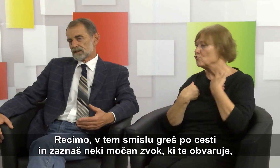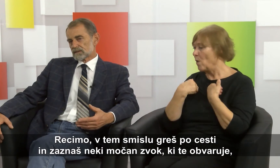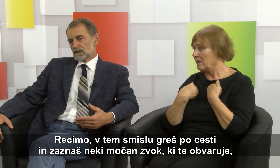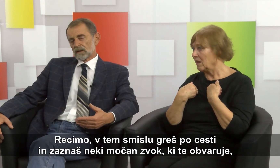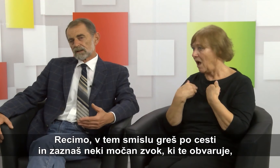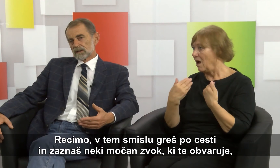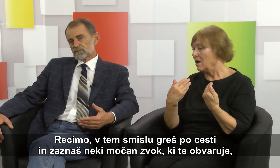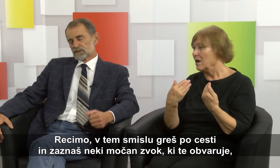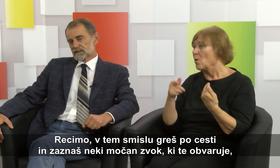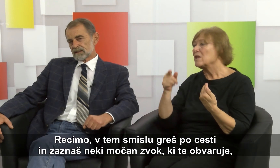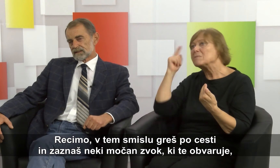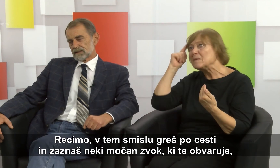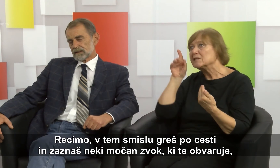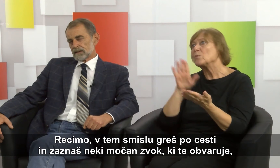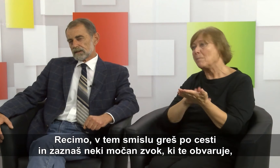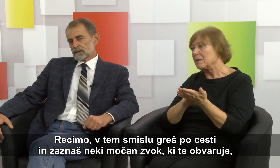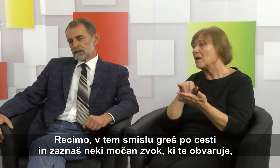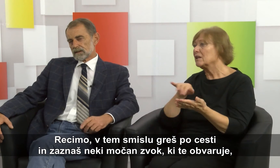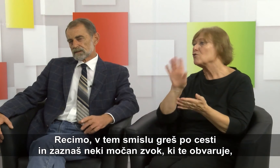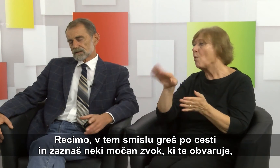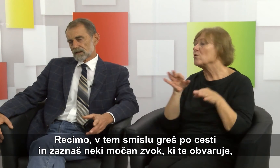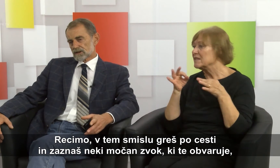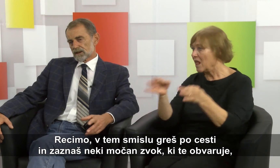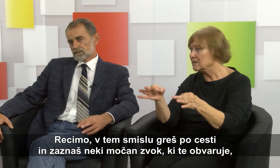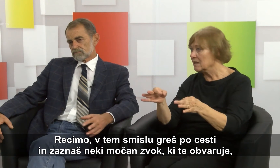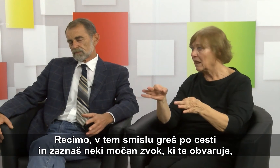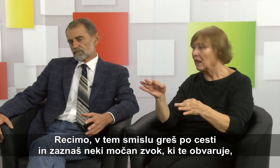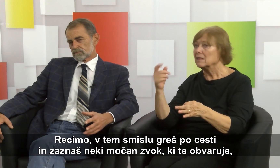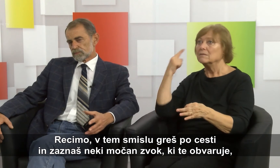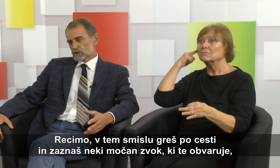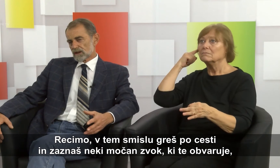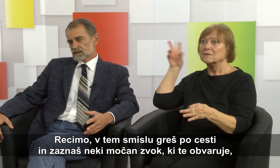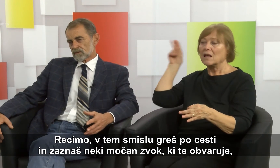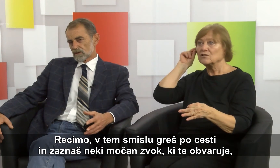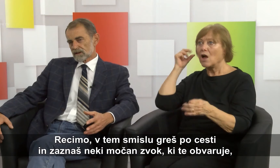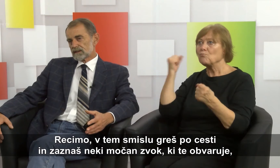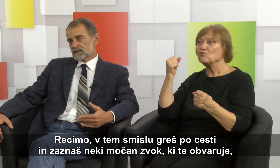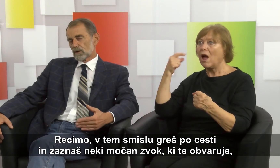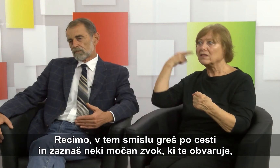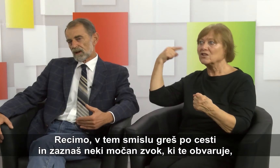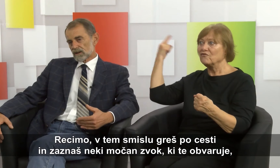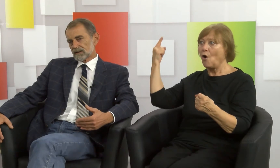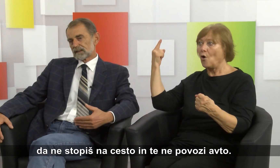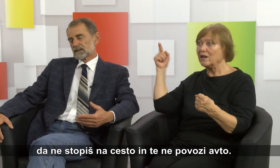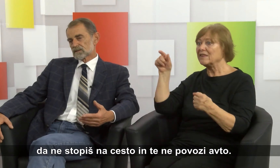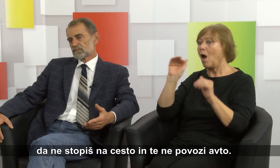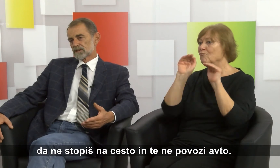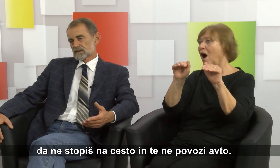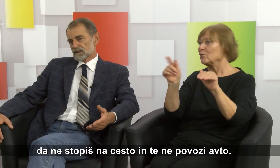smislu, greš po cesti in zaznaš nek močan zvok, ki te obvaruje, da ne stopiš na cesto